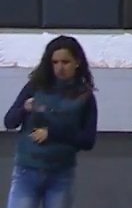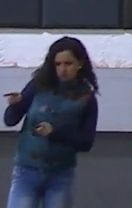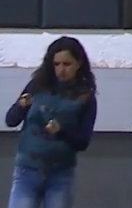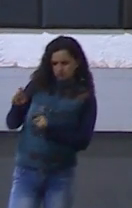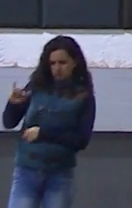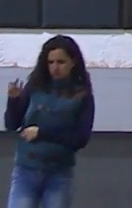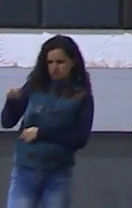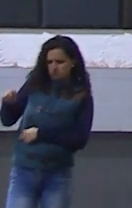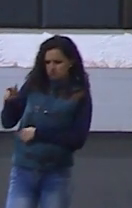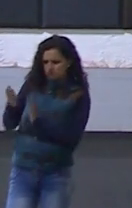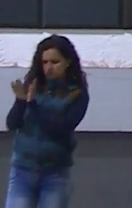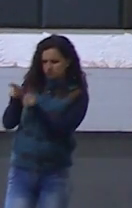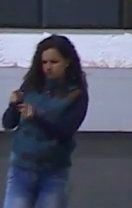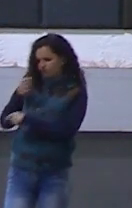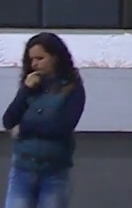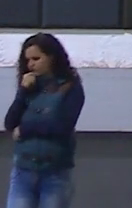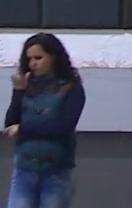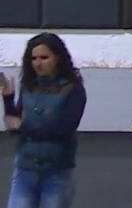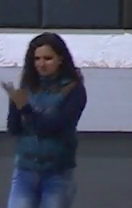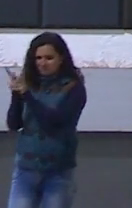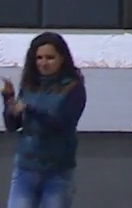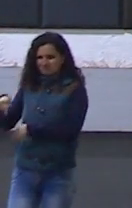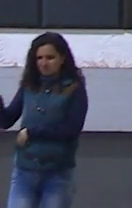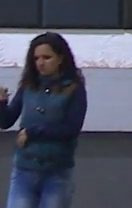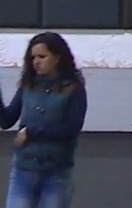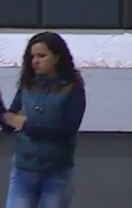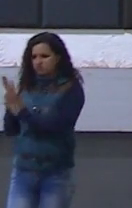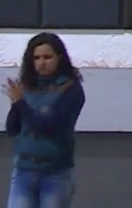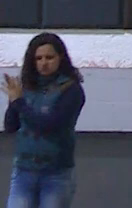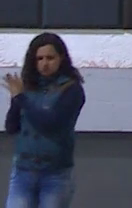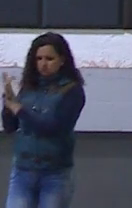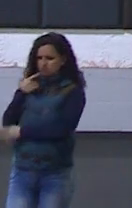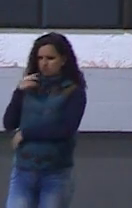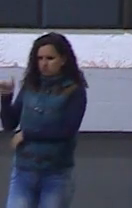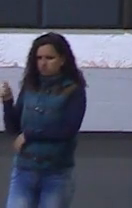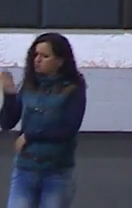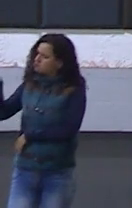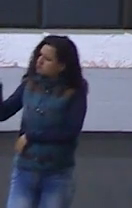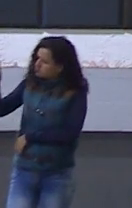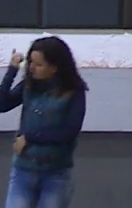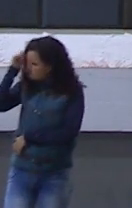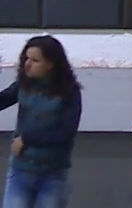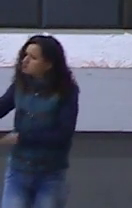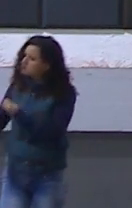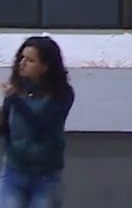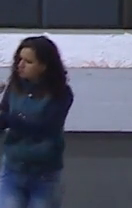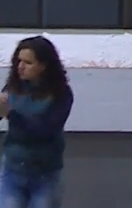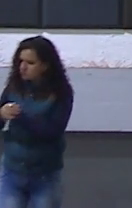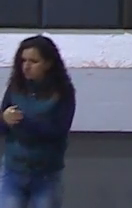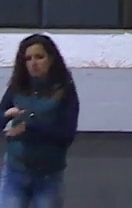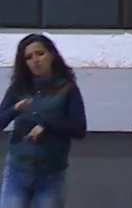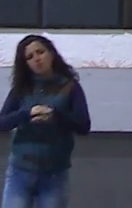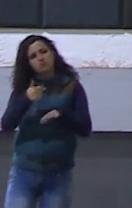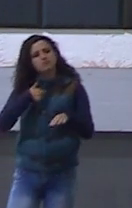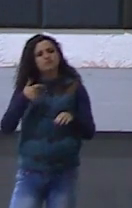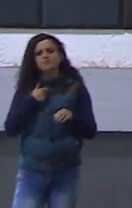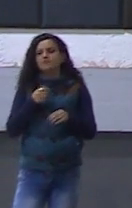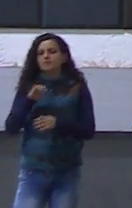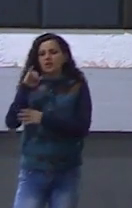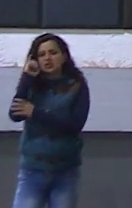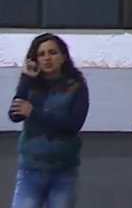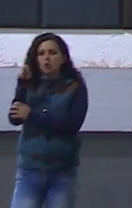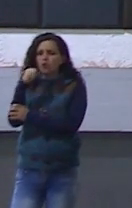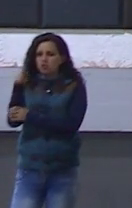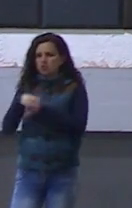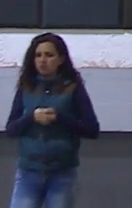allá con los estudiantes de otro programa y entonces se le pregunta que está haciendo y habla de la psicomotricidad